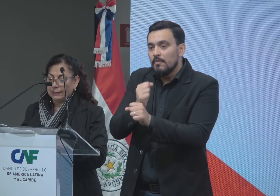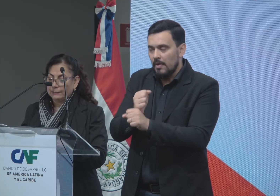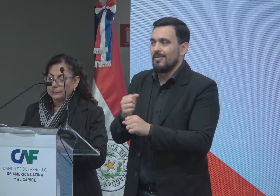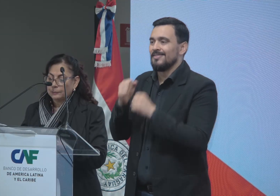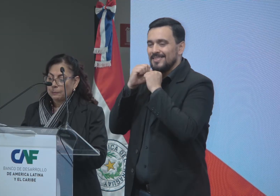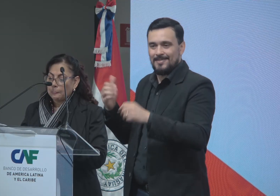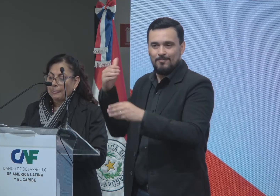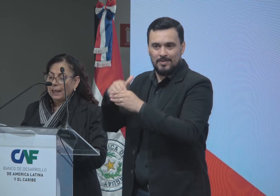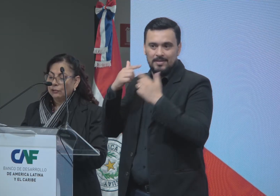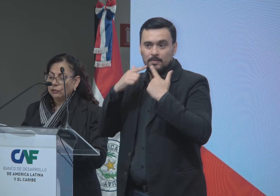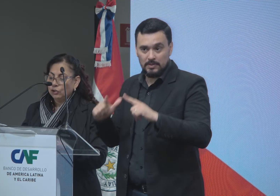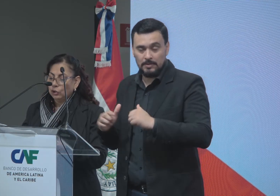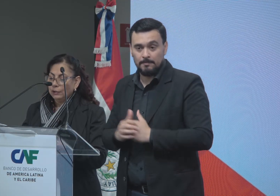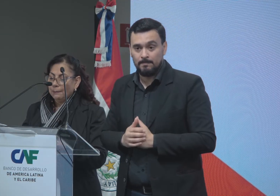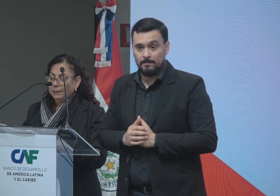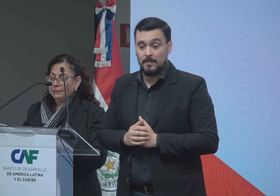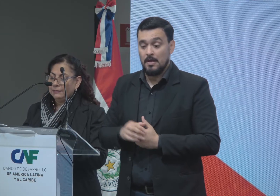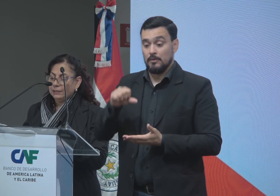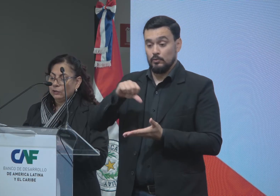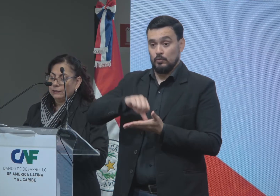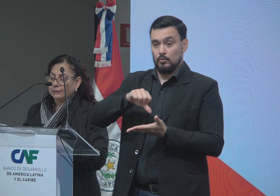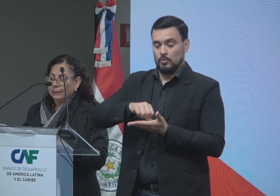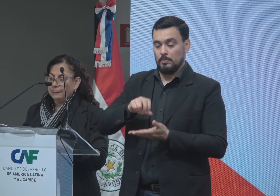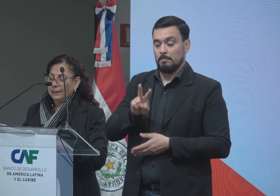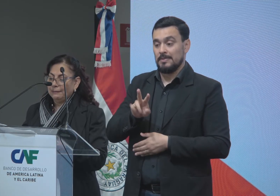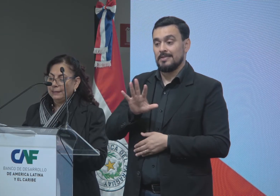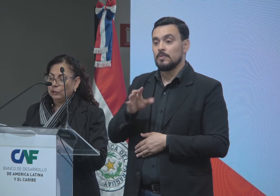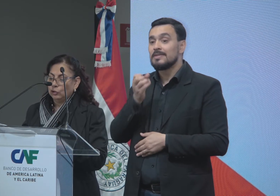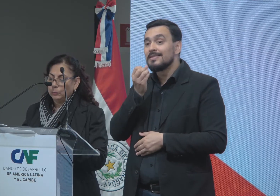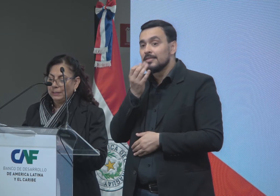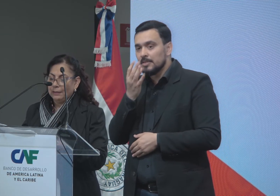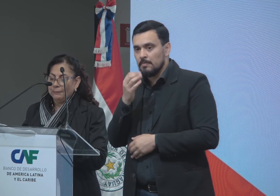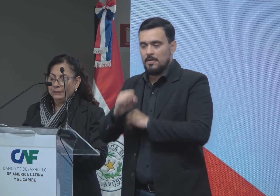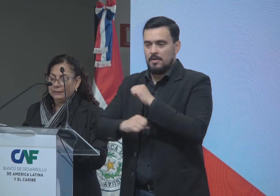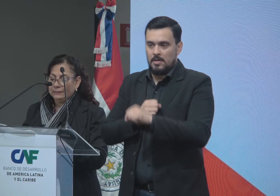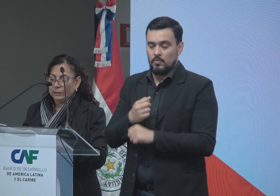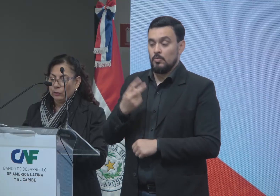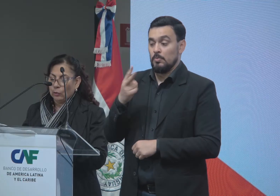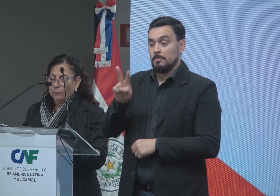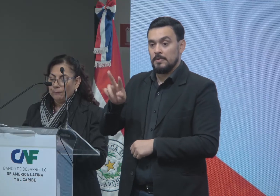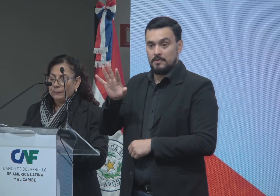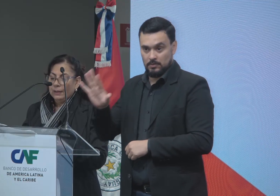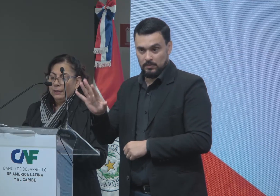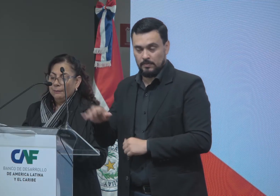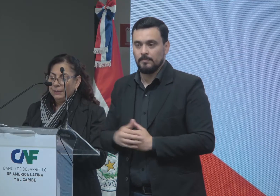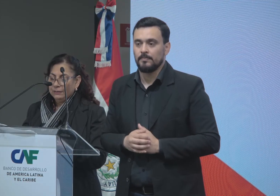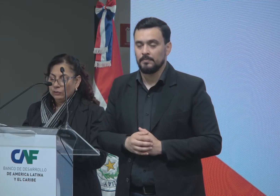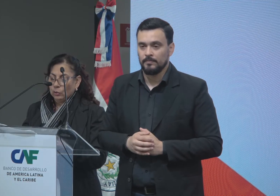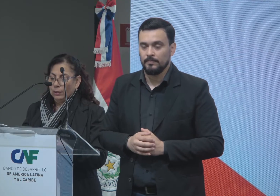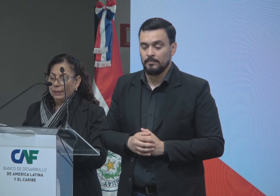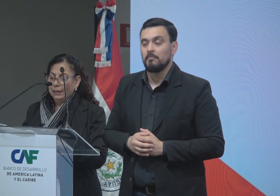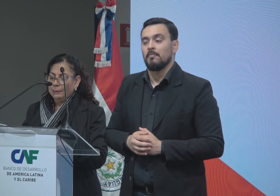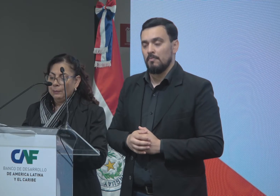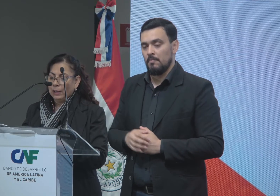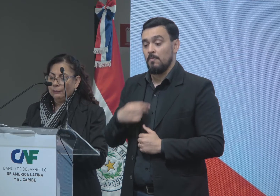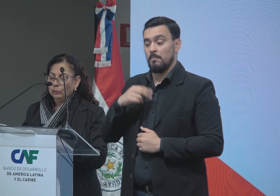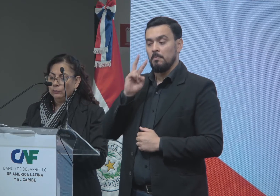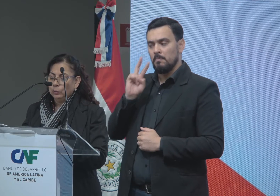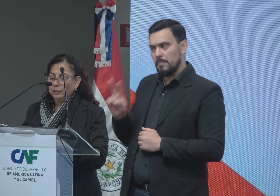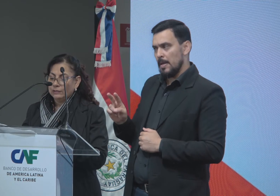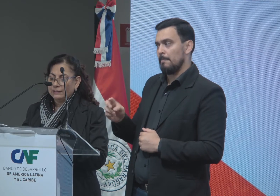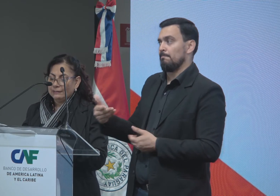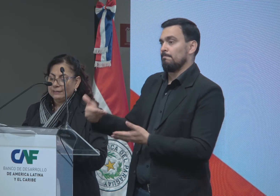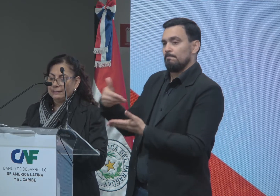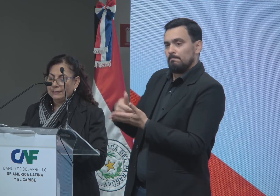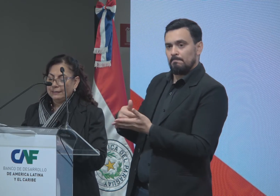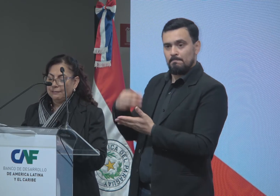Lingüísticas. Asunción, 25 de septiembre del 2025. Visto el memorándum número